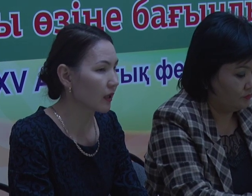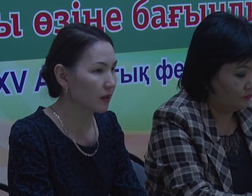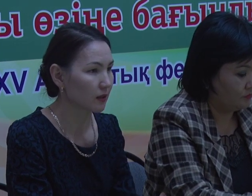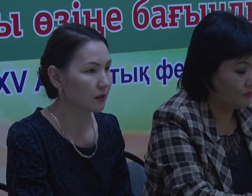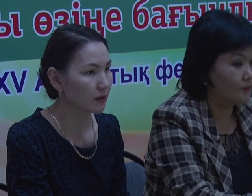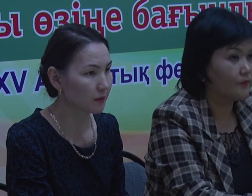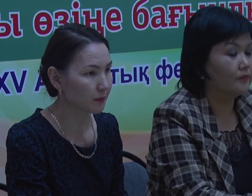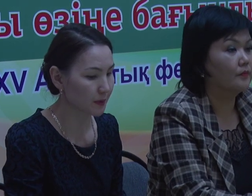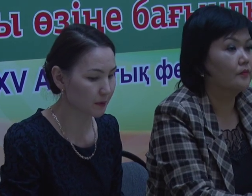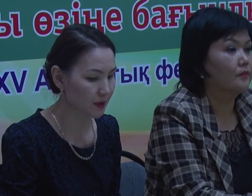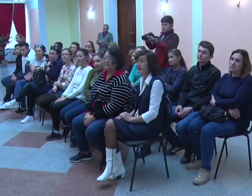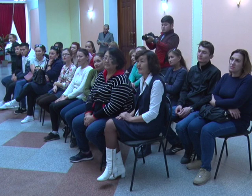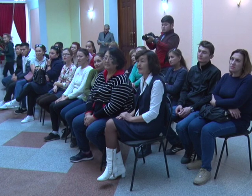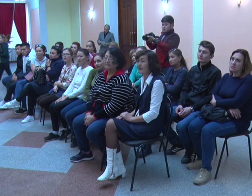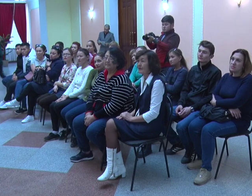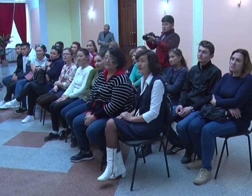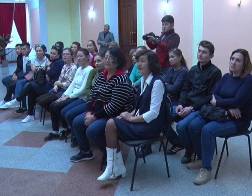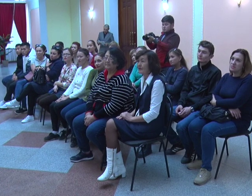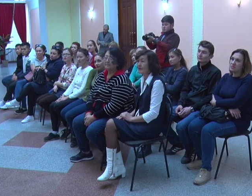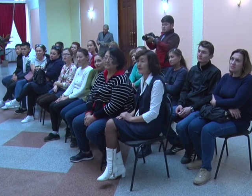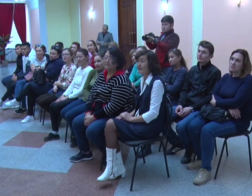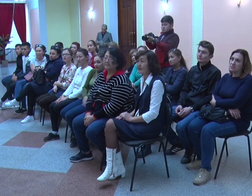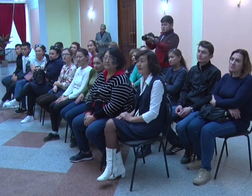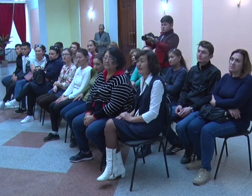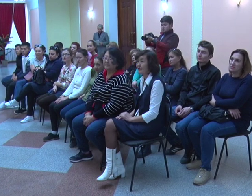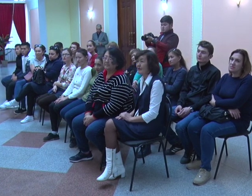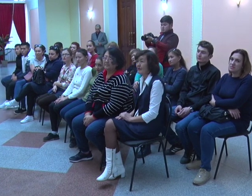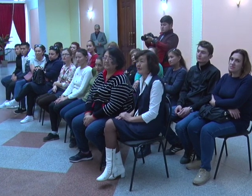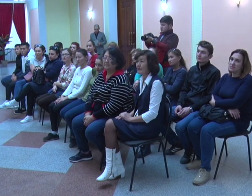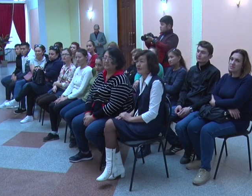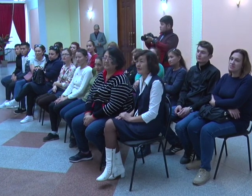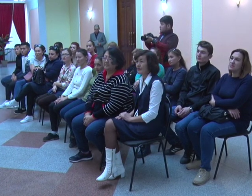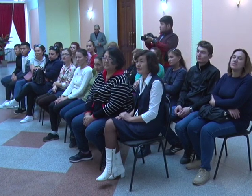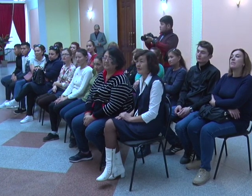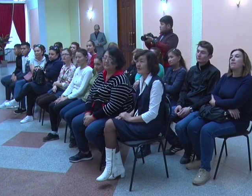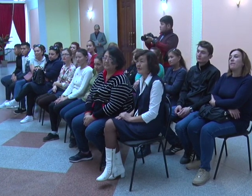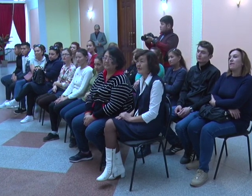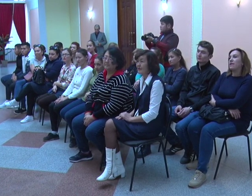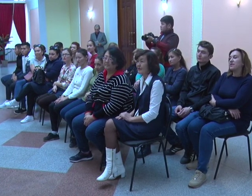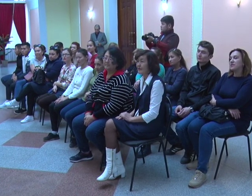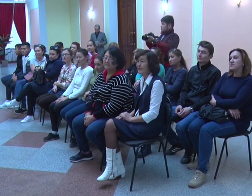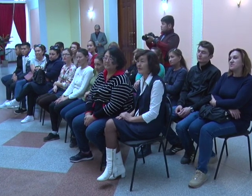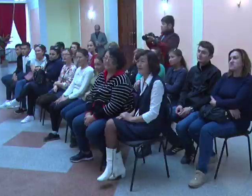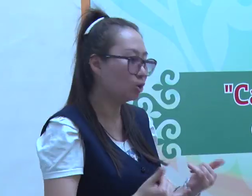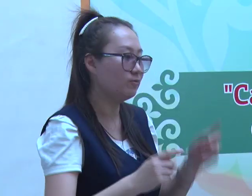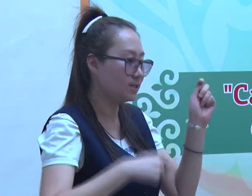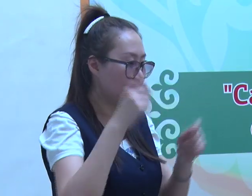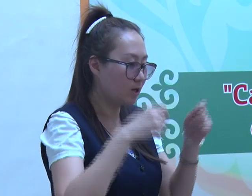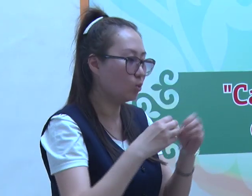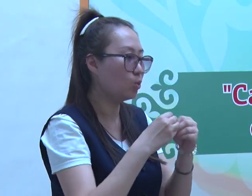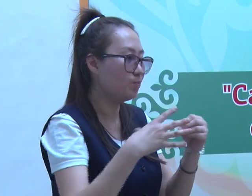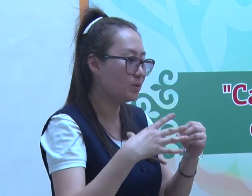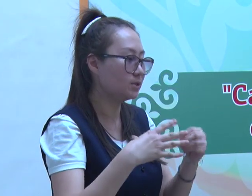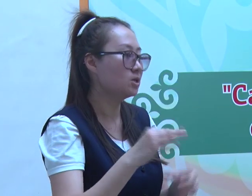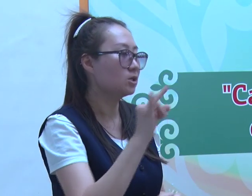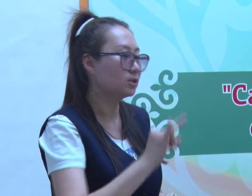Оренбурга Российской Федерации. Они будут выступать по таким жанрам, как хореография, пантомима, клоунада и пение на жестовом языке. Основная цель фестиваля